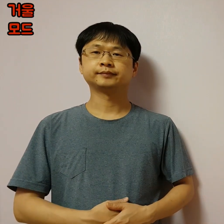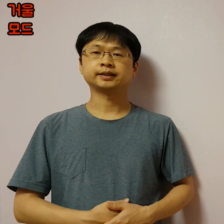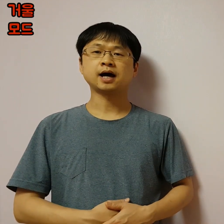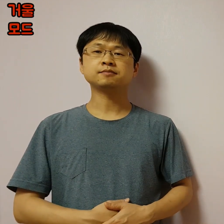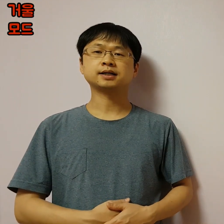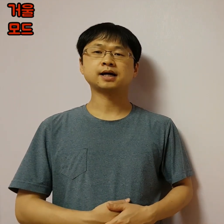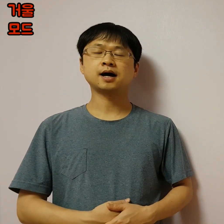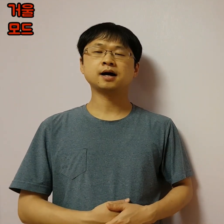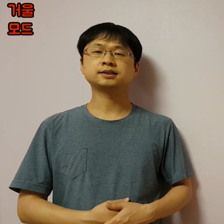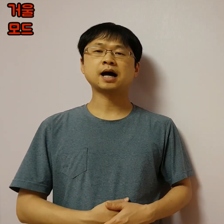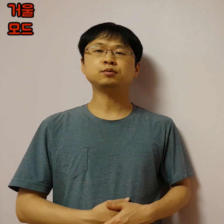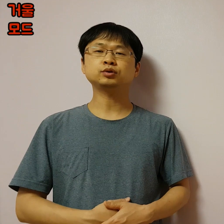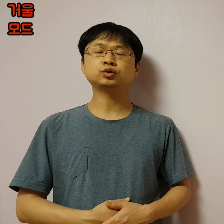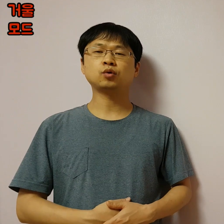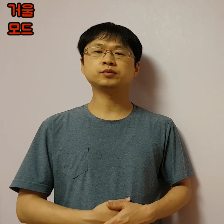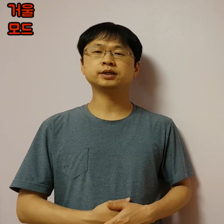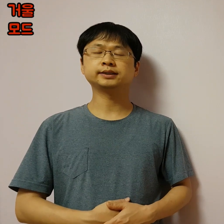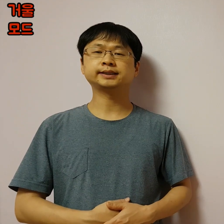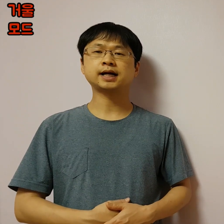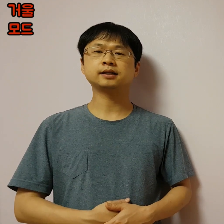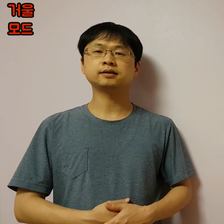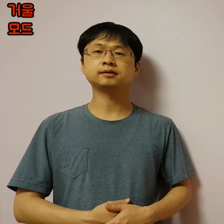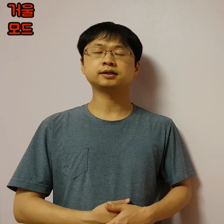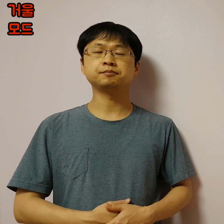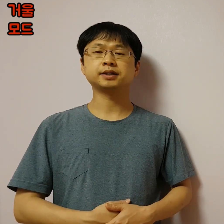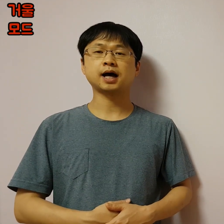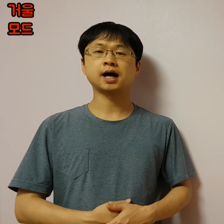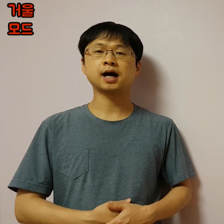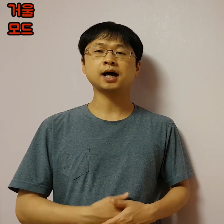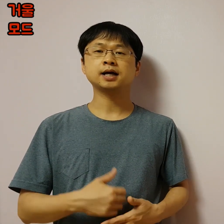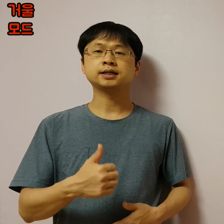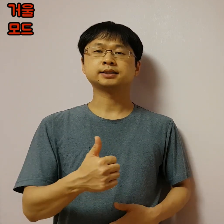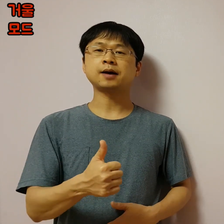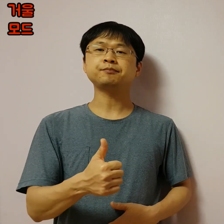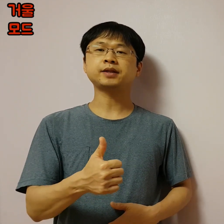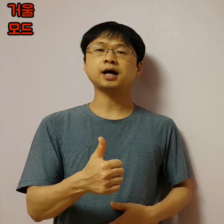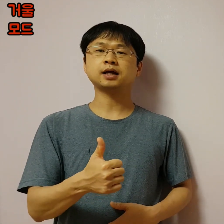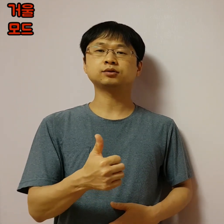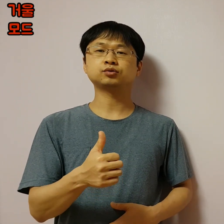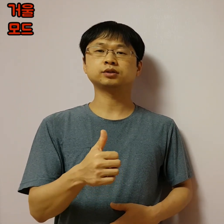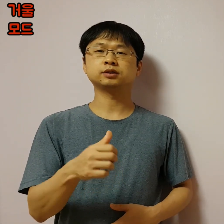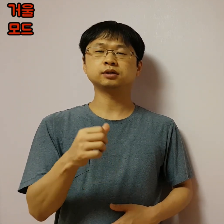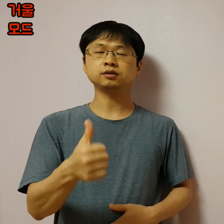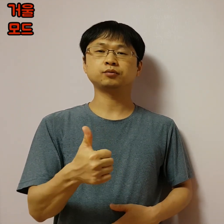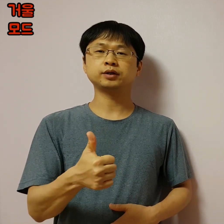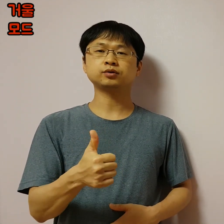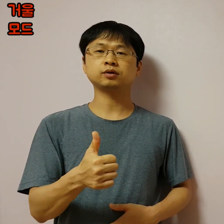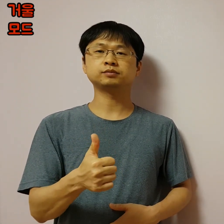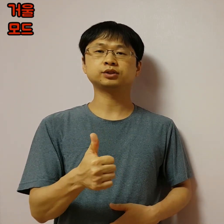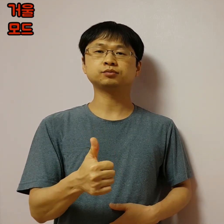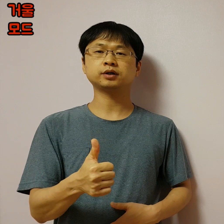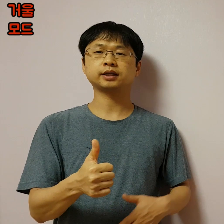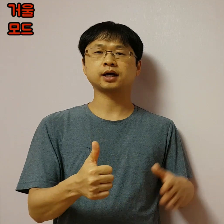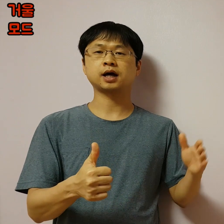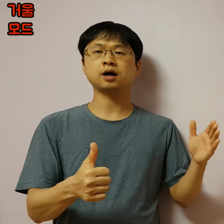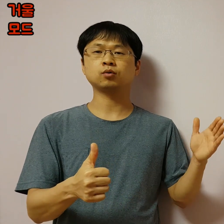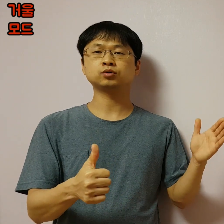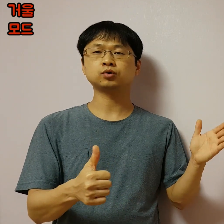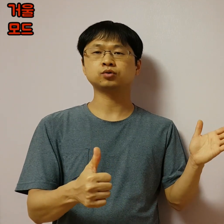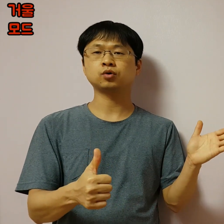네, 다음 가사 잡을 수 없는 시간들을입니다. 잡다라는 수어는 왼손 엄지주먹에다가